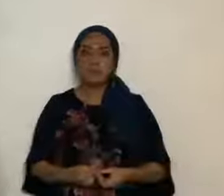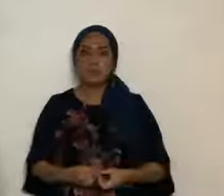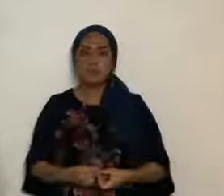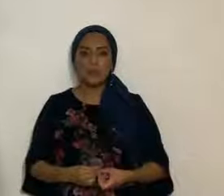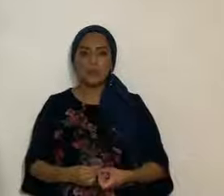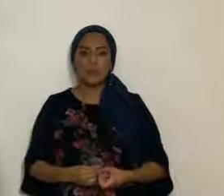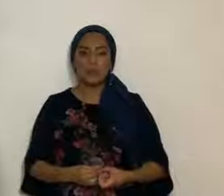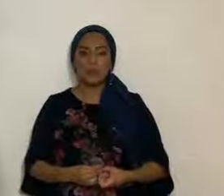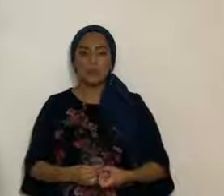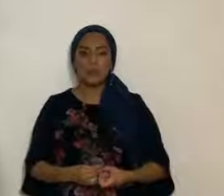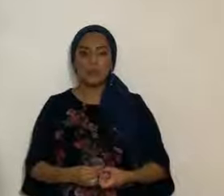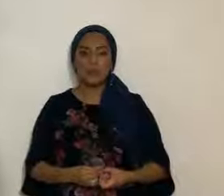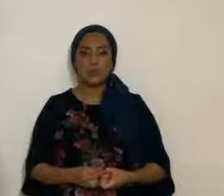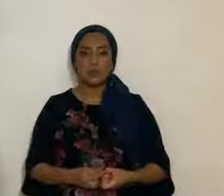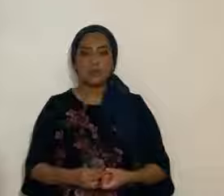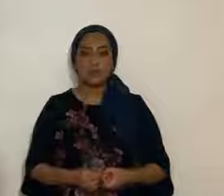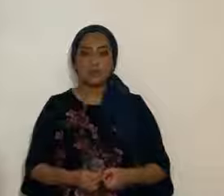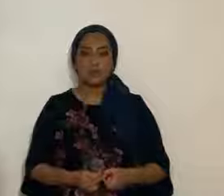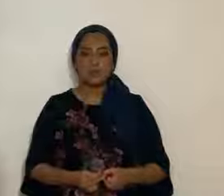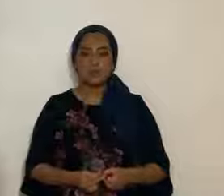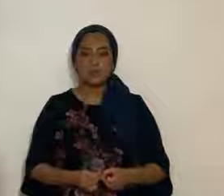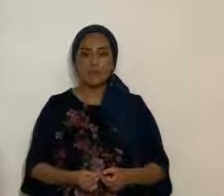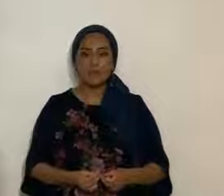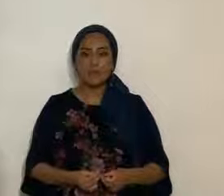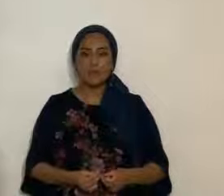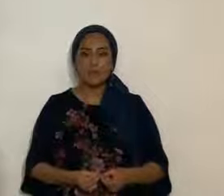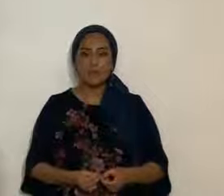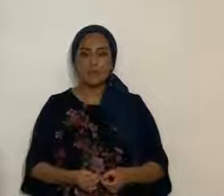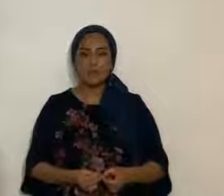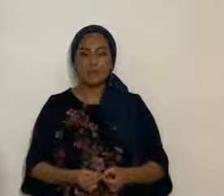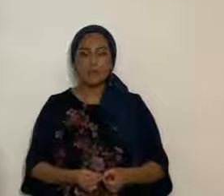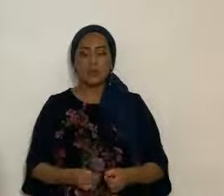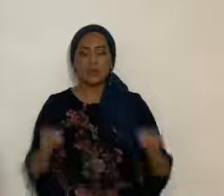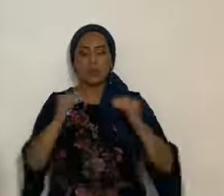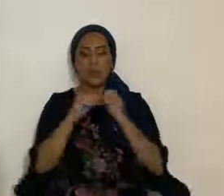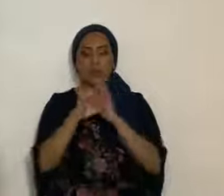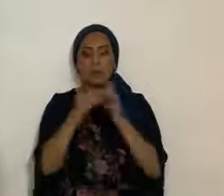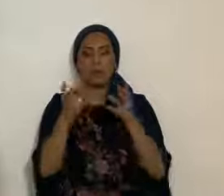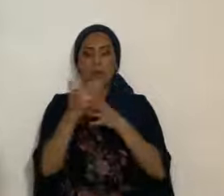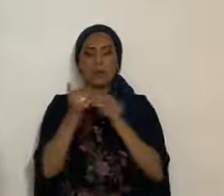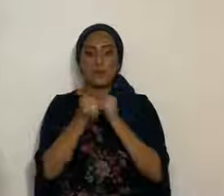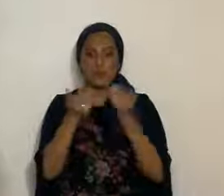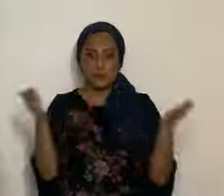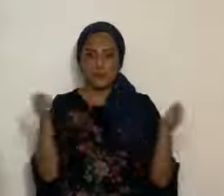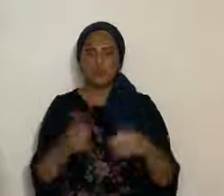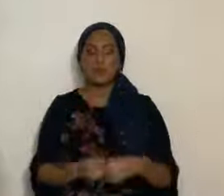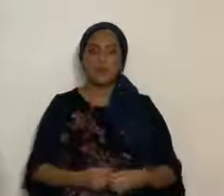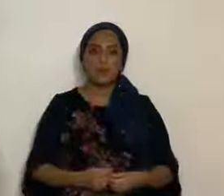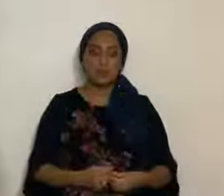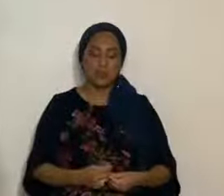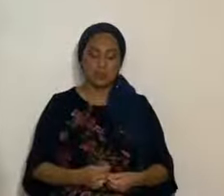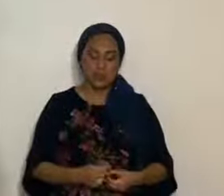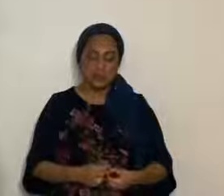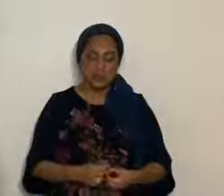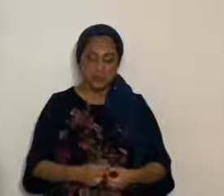Vamos a continuar ahora con otro ejemplo que me gustaría compartirles, y esto es el